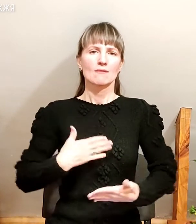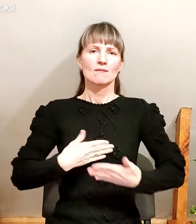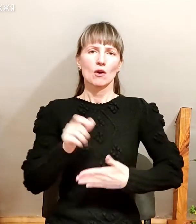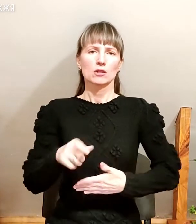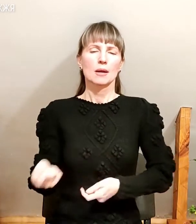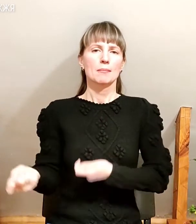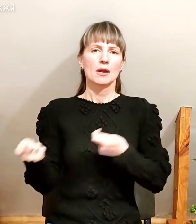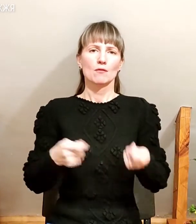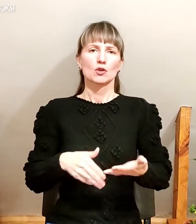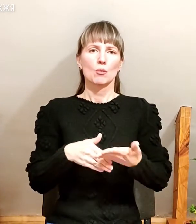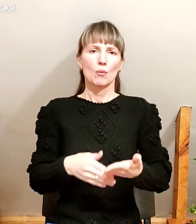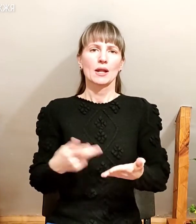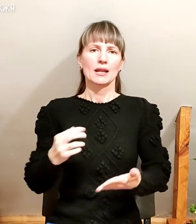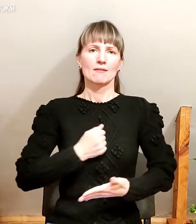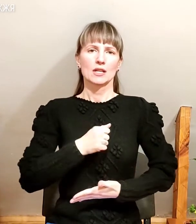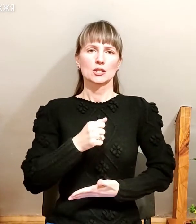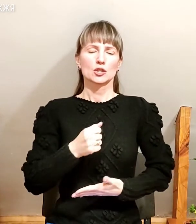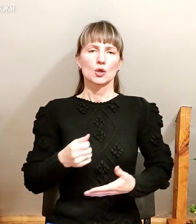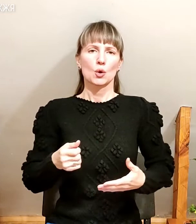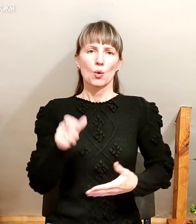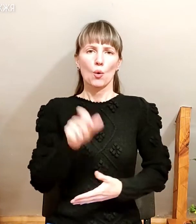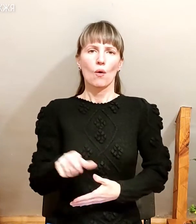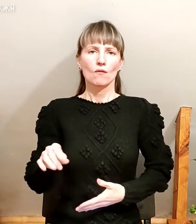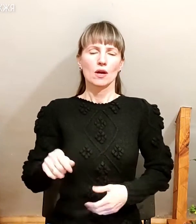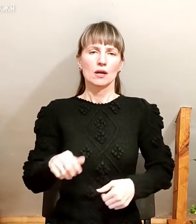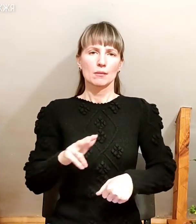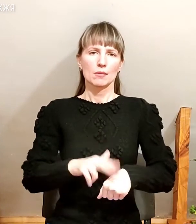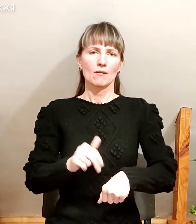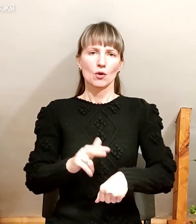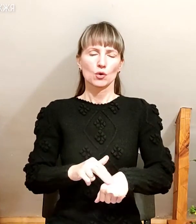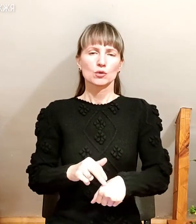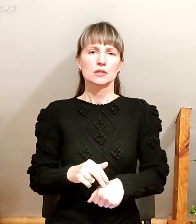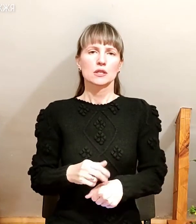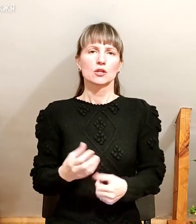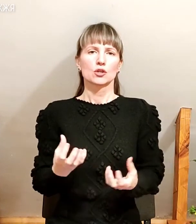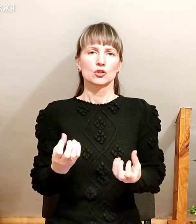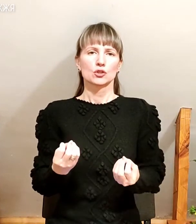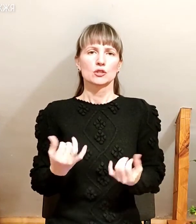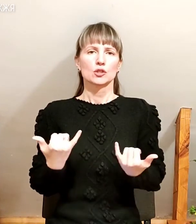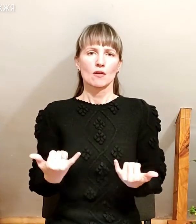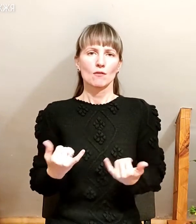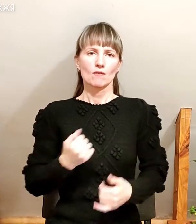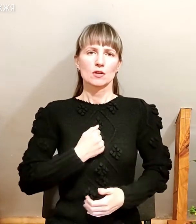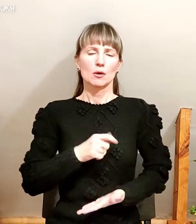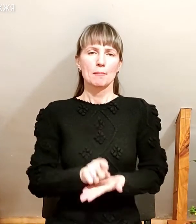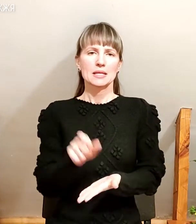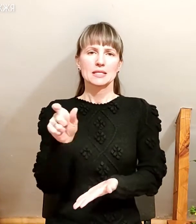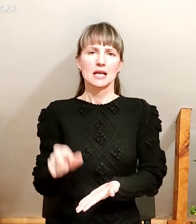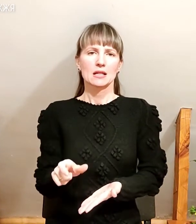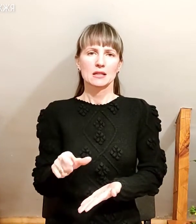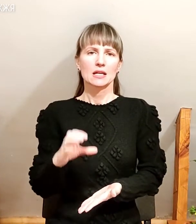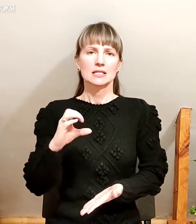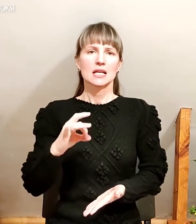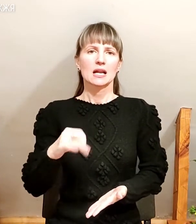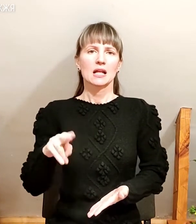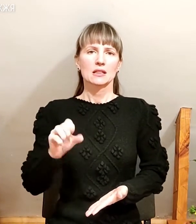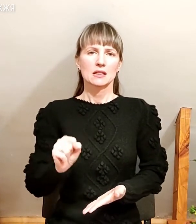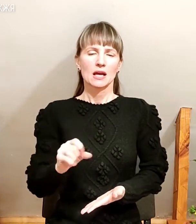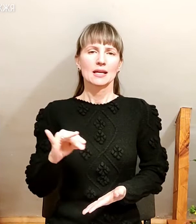привозять допомогу для військових та правоохоронців. Зокрема, сьогодні військовий пенсіонер Валерій Середа із Вільнянська на